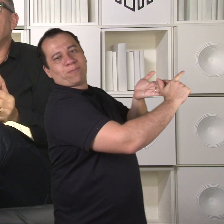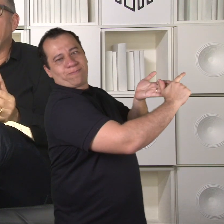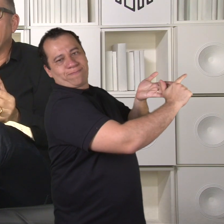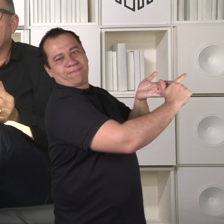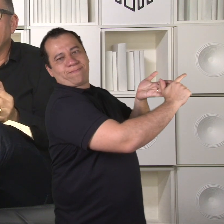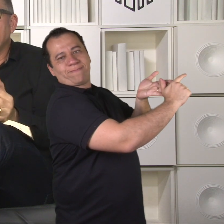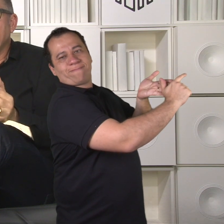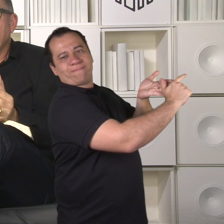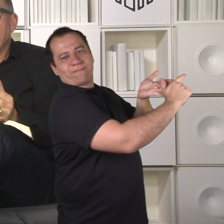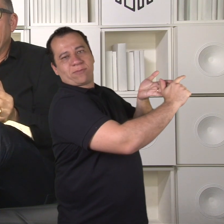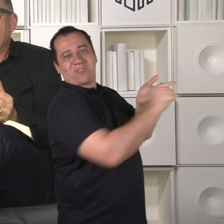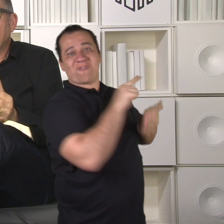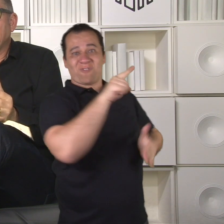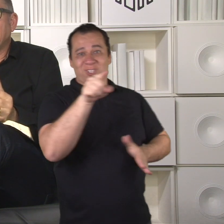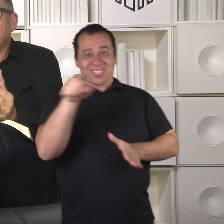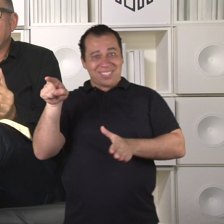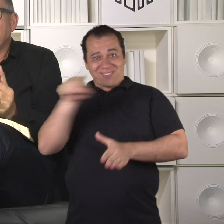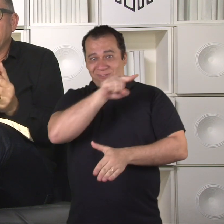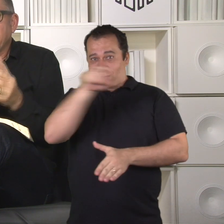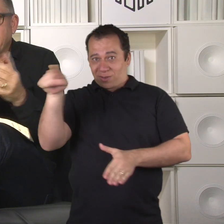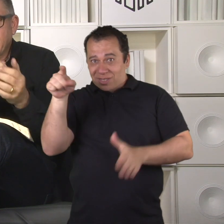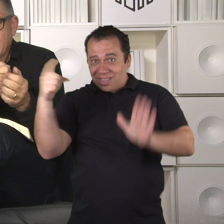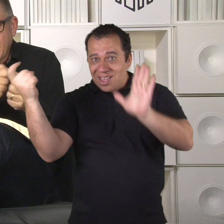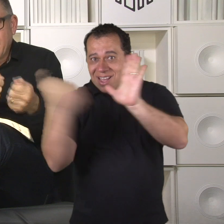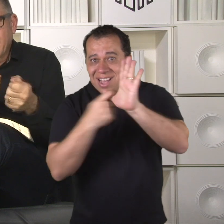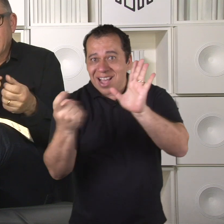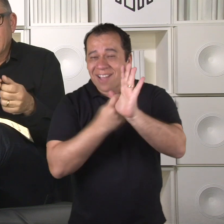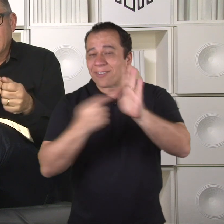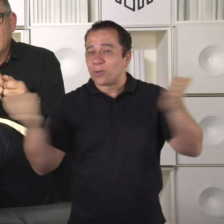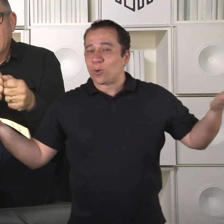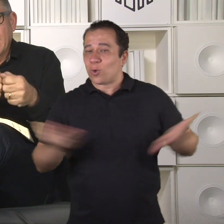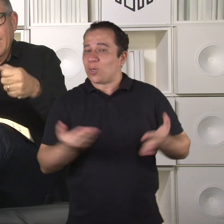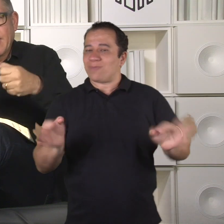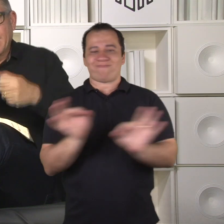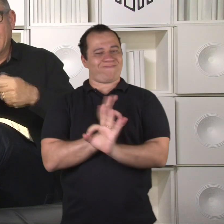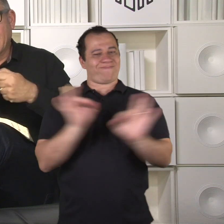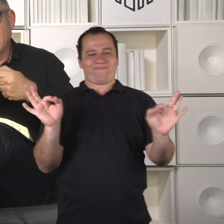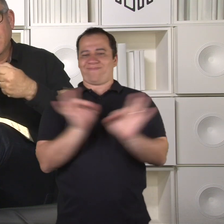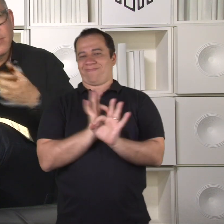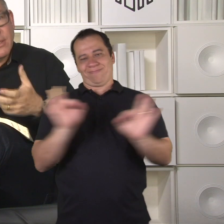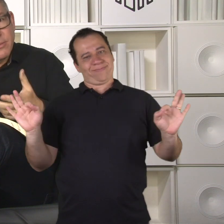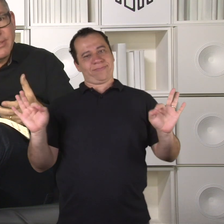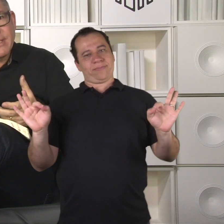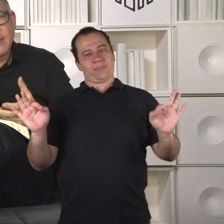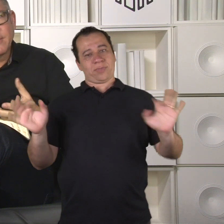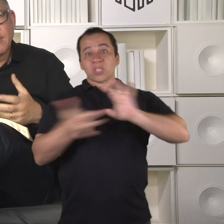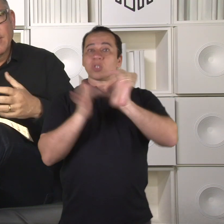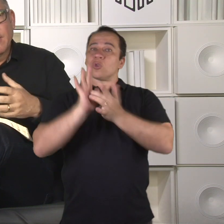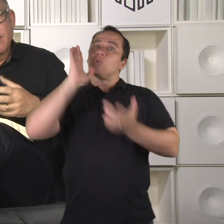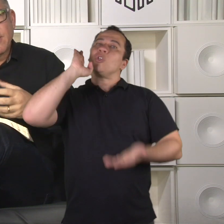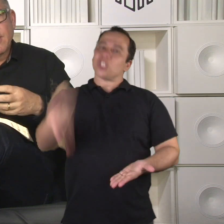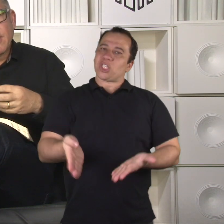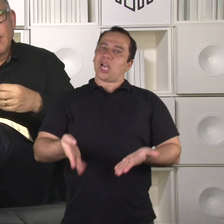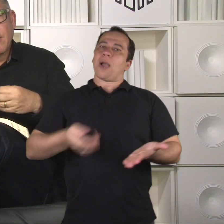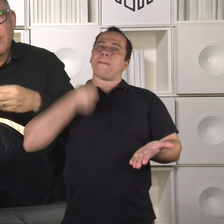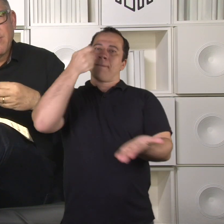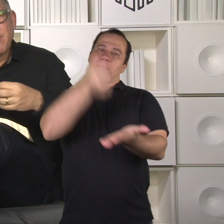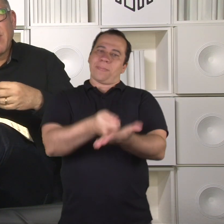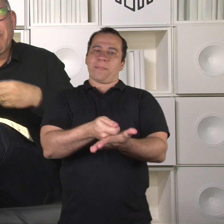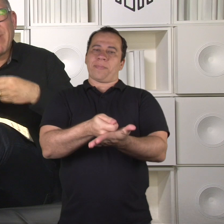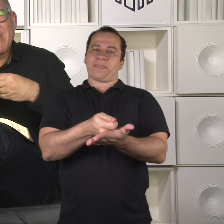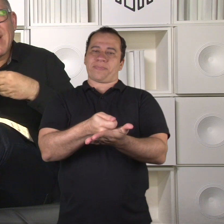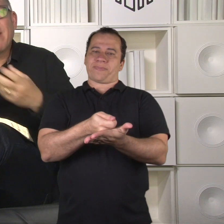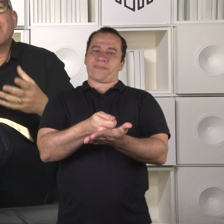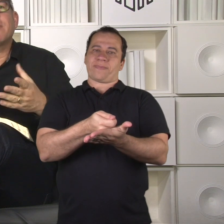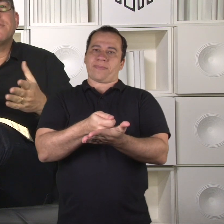dívida está paga. Então, escreva a sua confissão, diga que